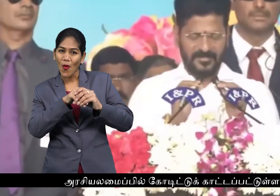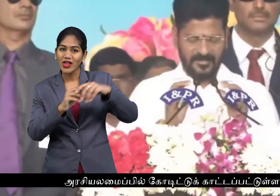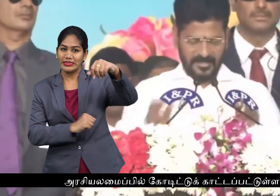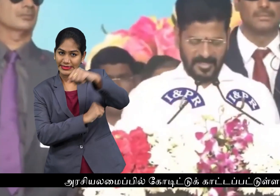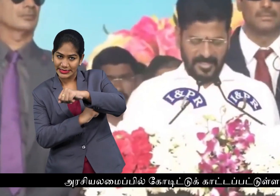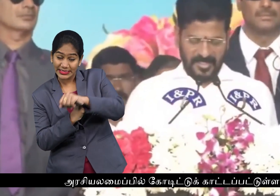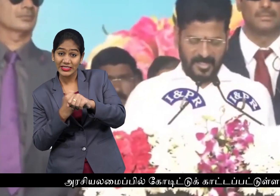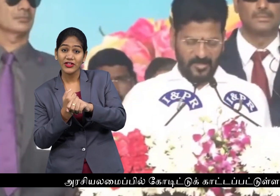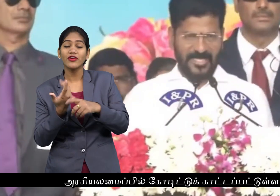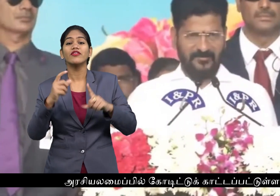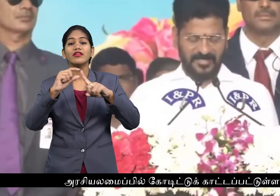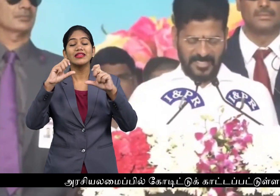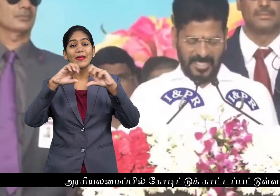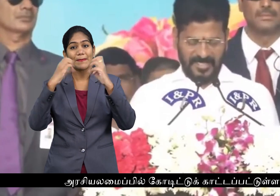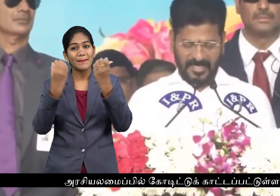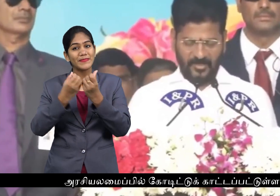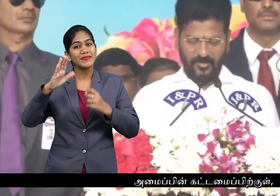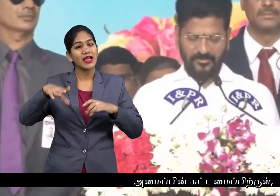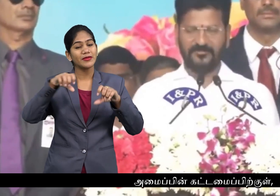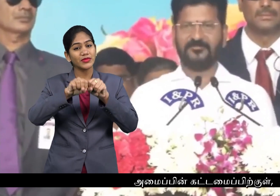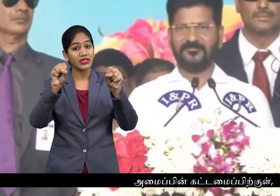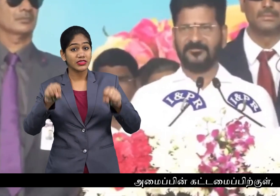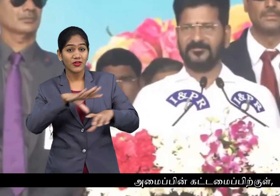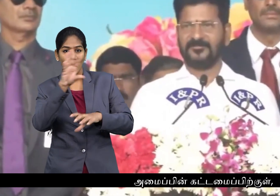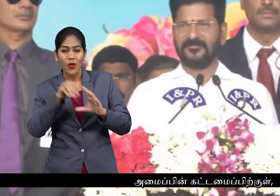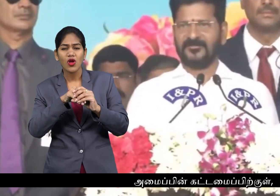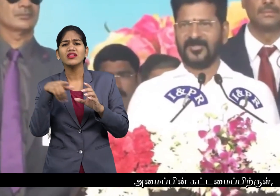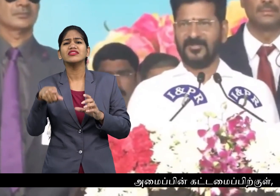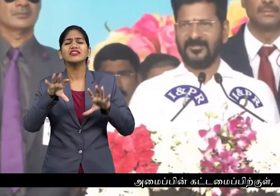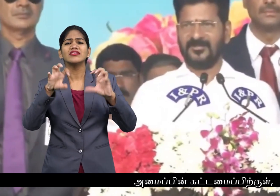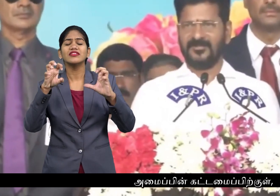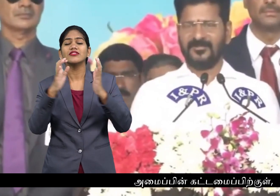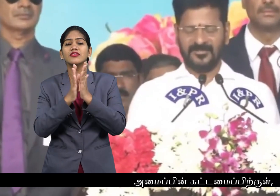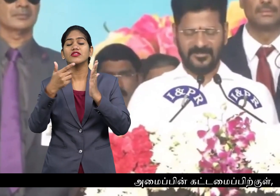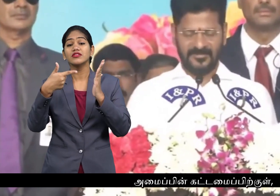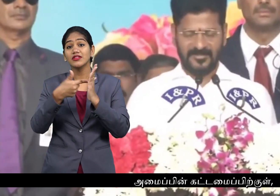அரசியலமைப்பில் கோடிட்டு காட்டப்பட்டுள்ள பாராளுமன்ற அமைப்பின் கட்டமைப்பிற்குள்